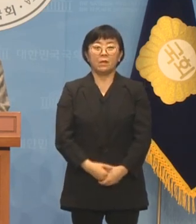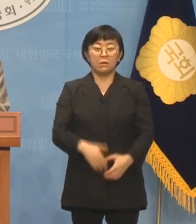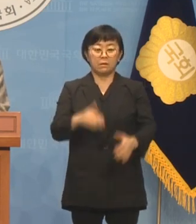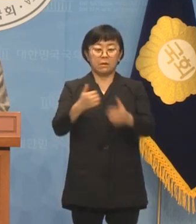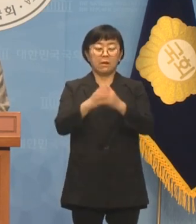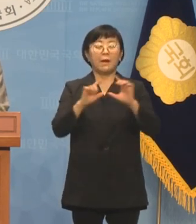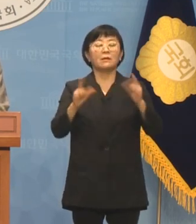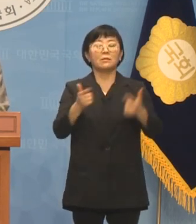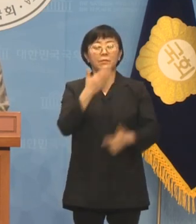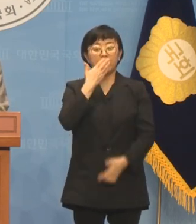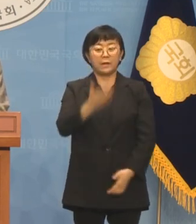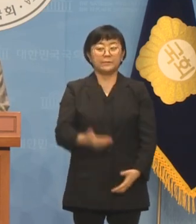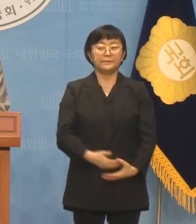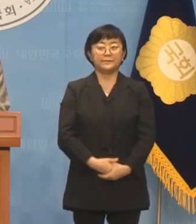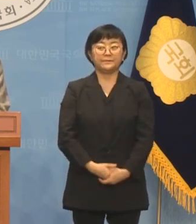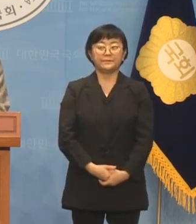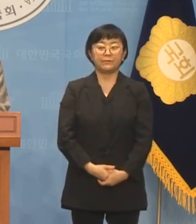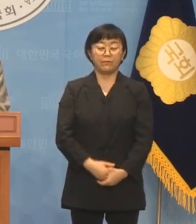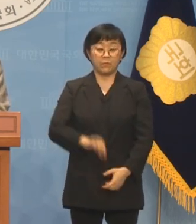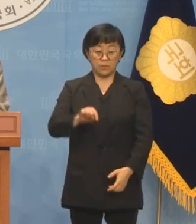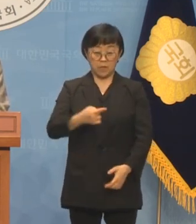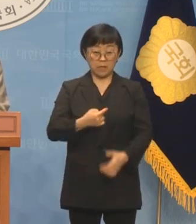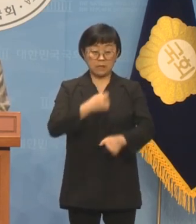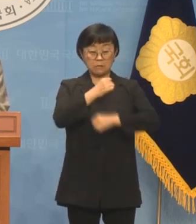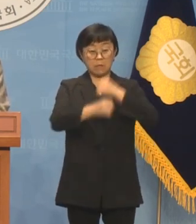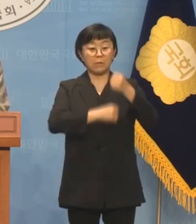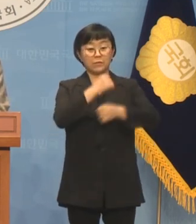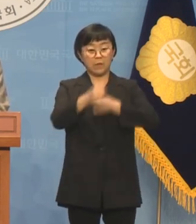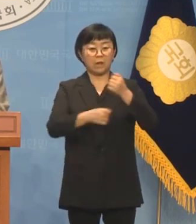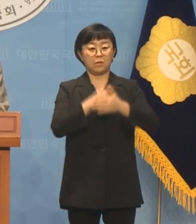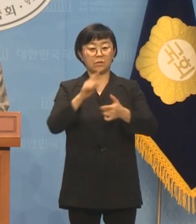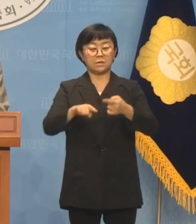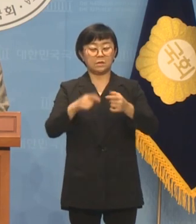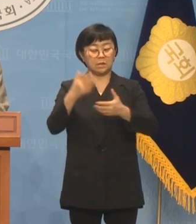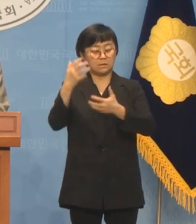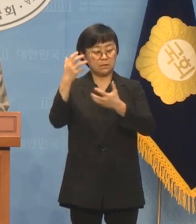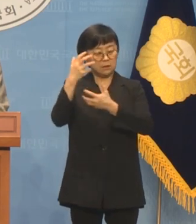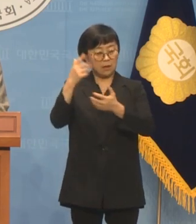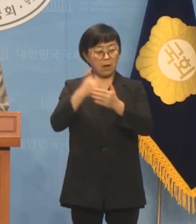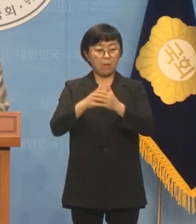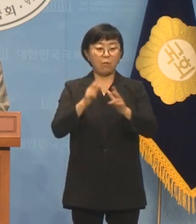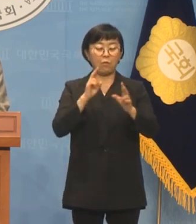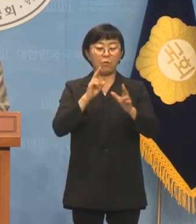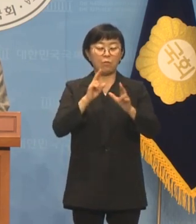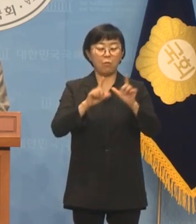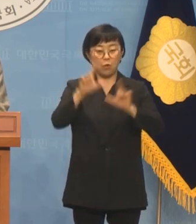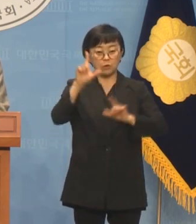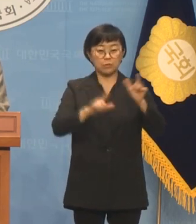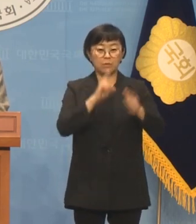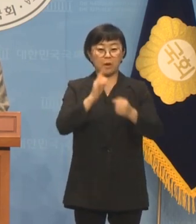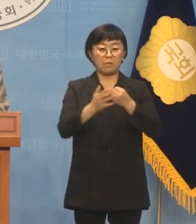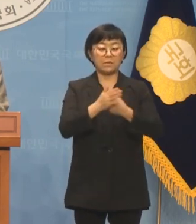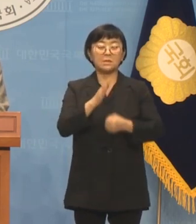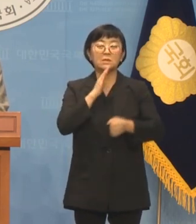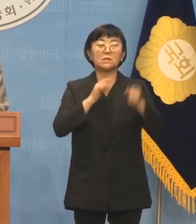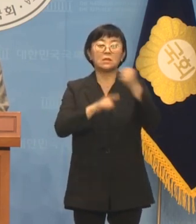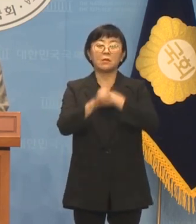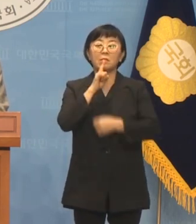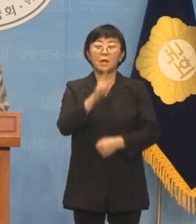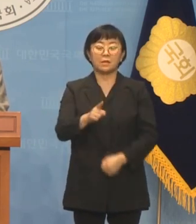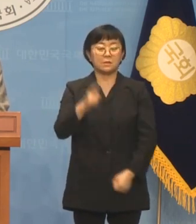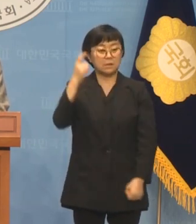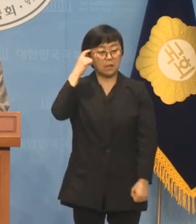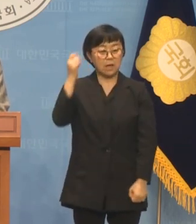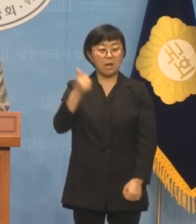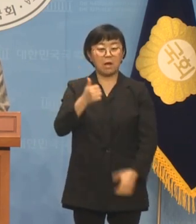하지 않을 것으로 알고 있습니다. 자기 멋에 취해 짐짓 심각한 표정으로 말하면 그 말이 곧 진리가 된다고